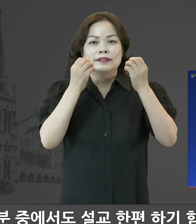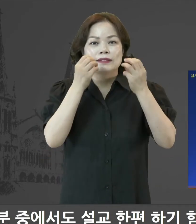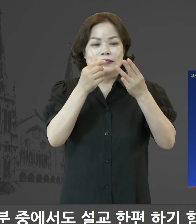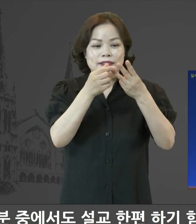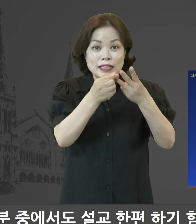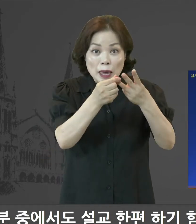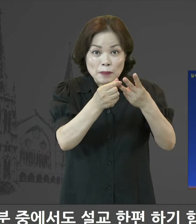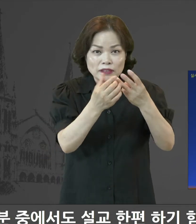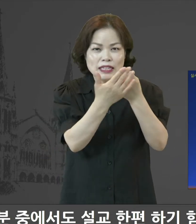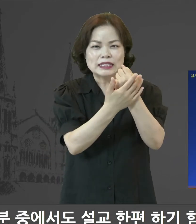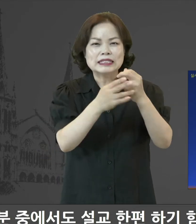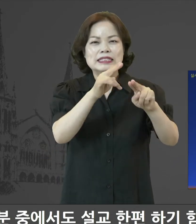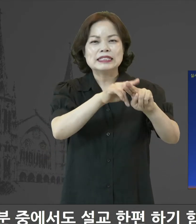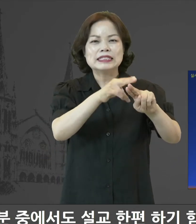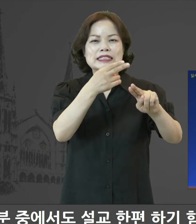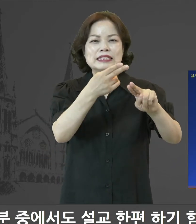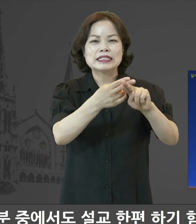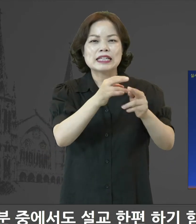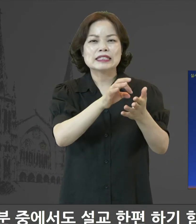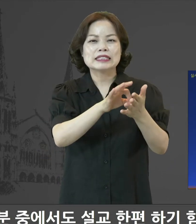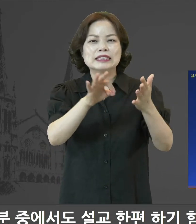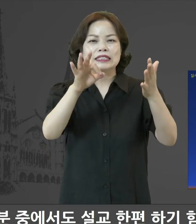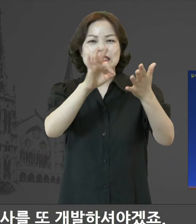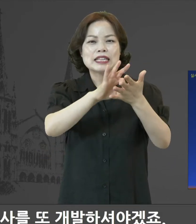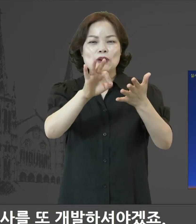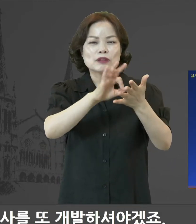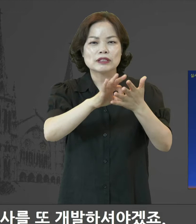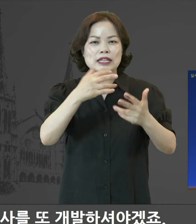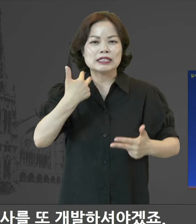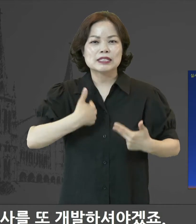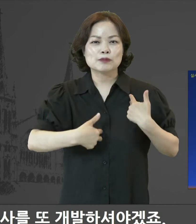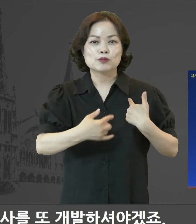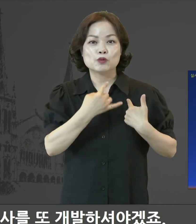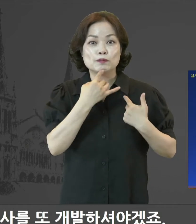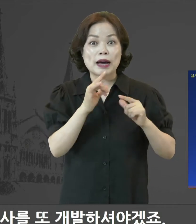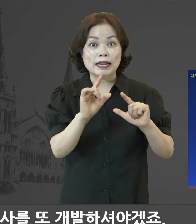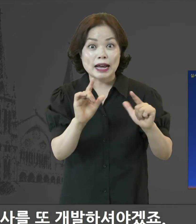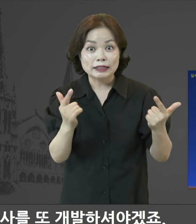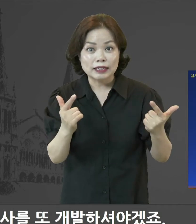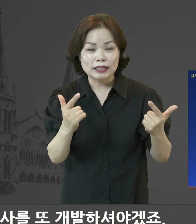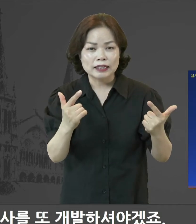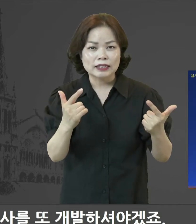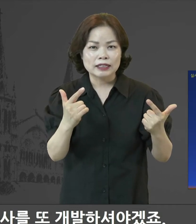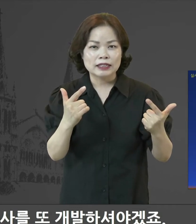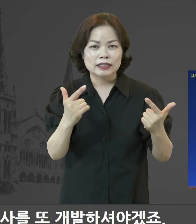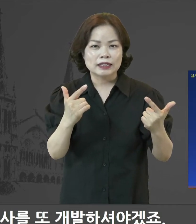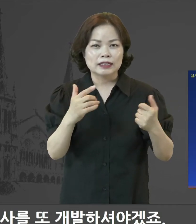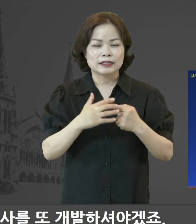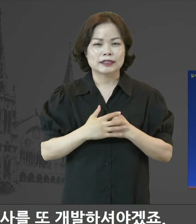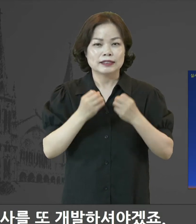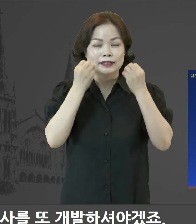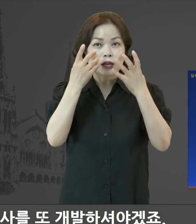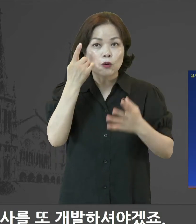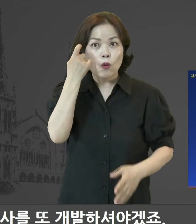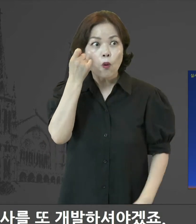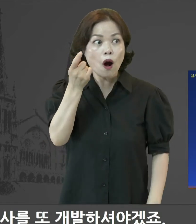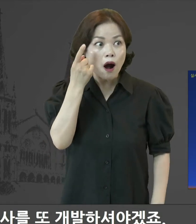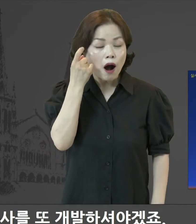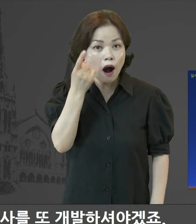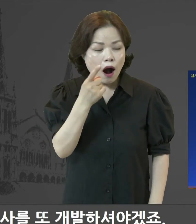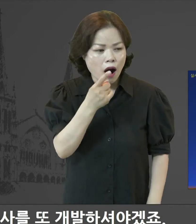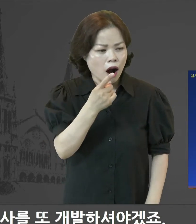이 은사를 사용할 때에는 재미있을 뿐만 아니라 거기서 자꾸 새로운 것이 생각납니다. 이렇게